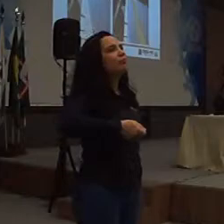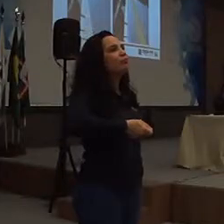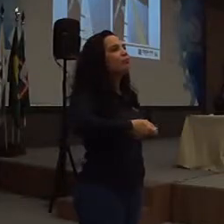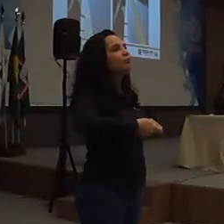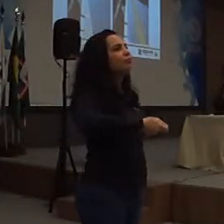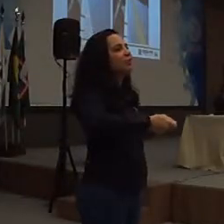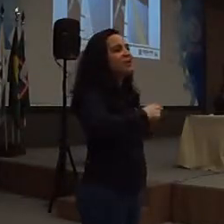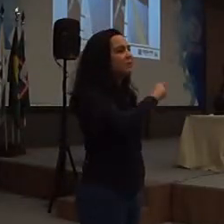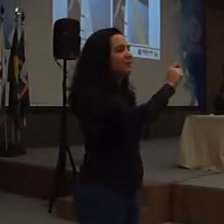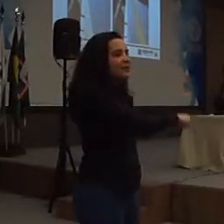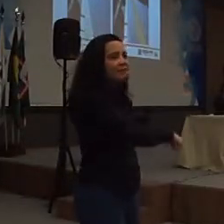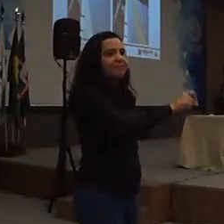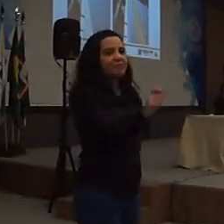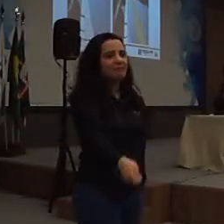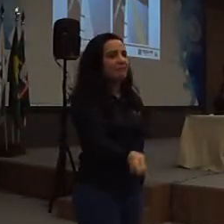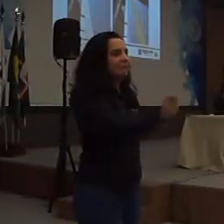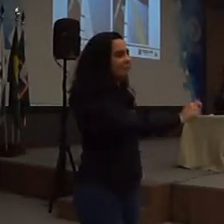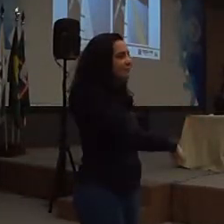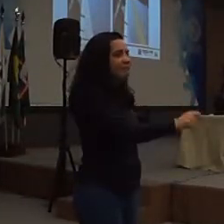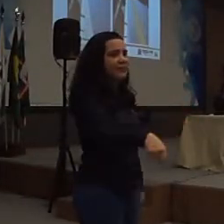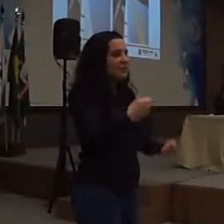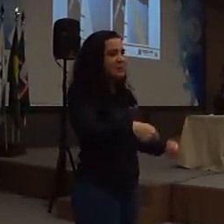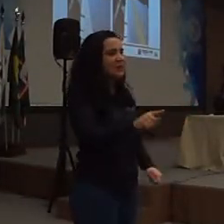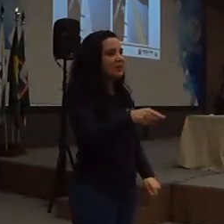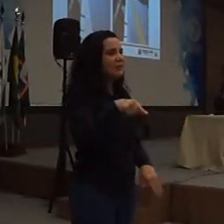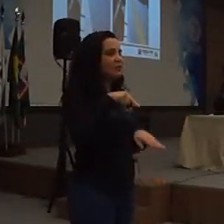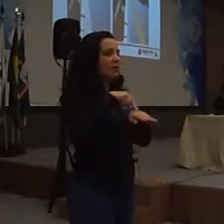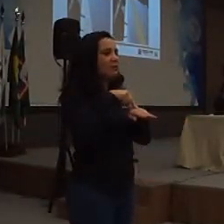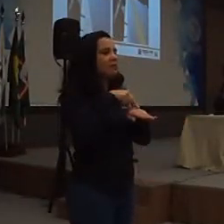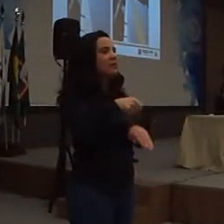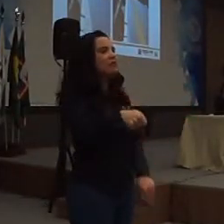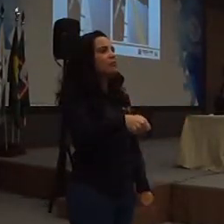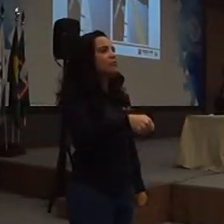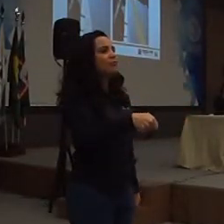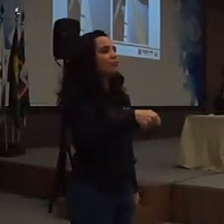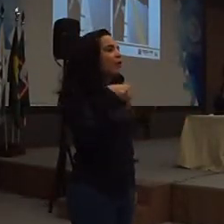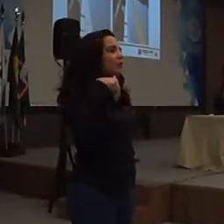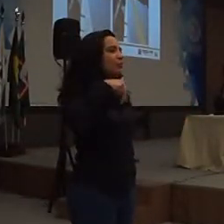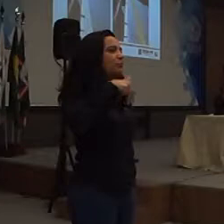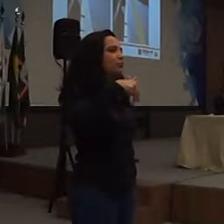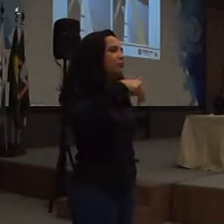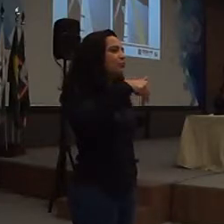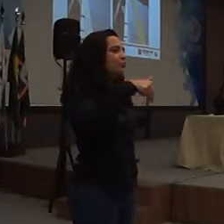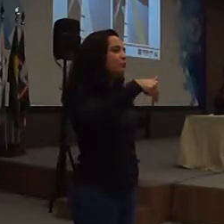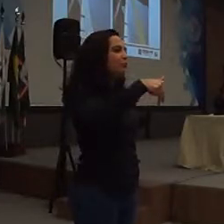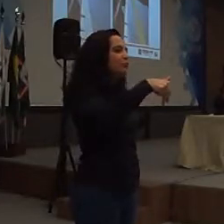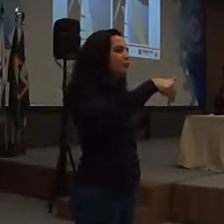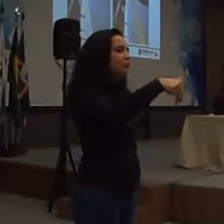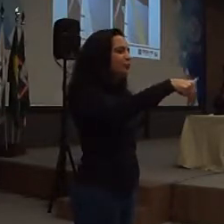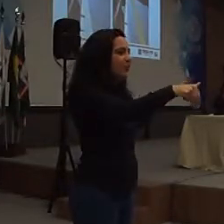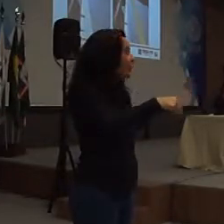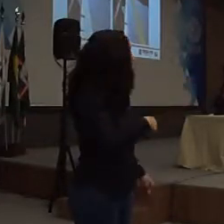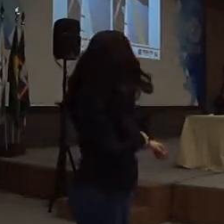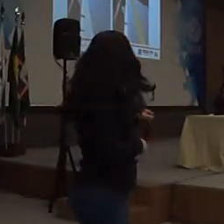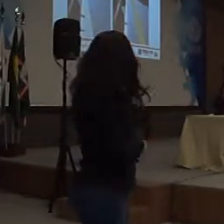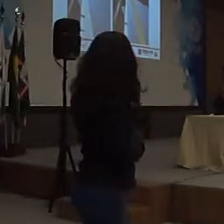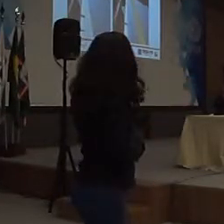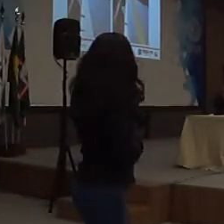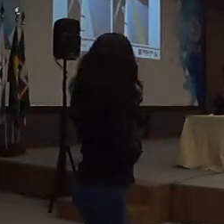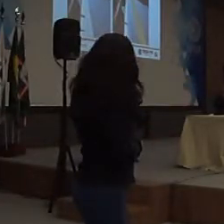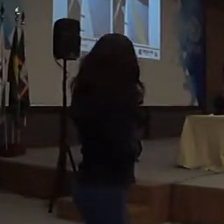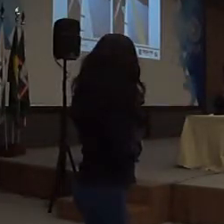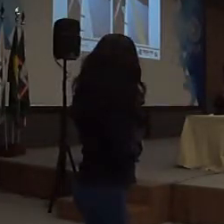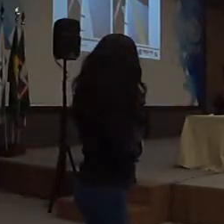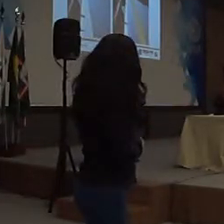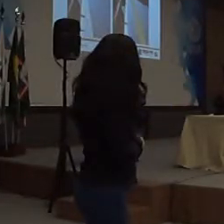faixa livre para a pessoa poder circular, não é só para a pessoa com deficiência, mas para todos nós. É muito mais confortável. Uma